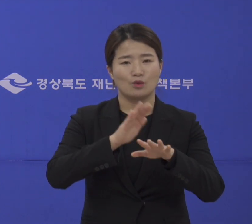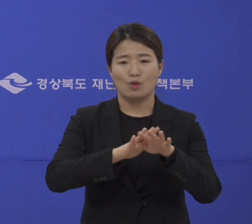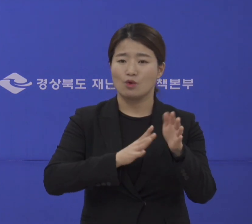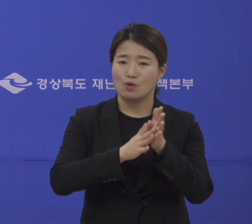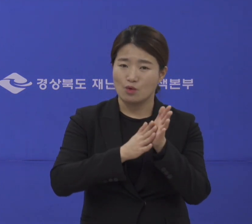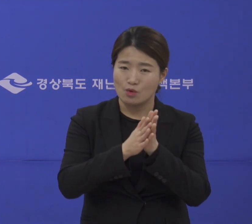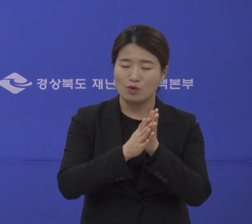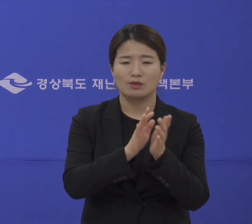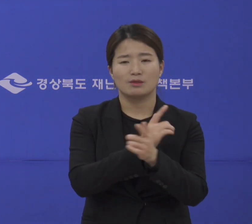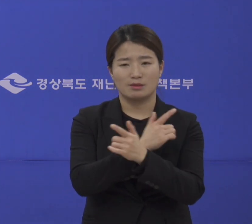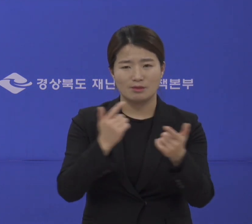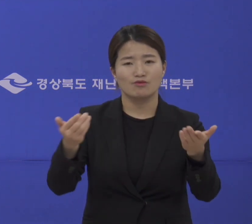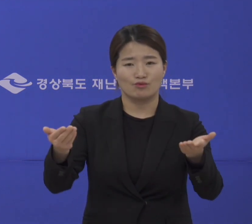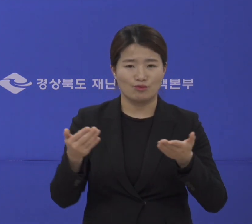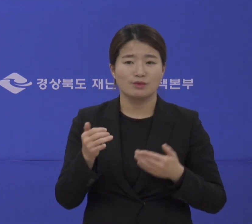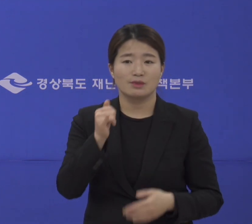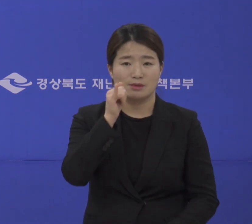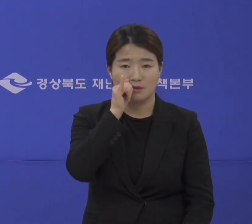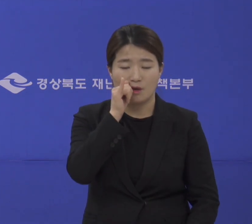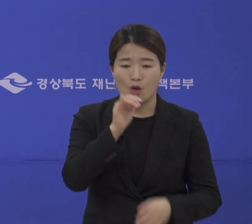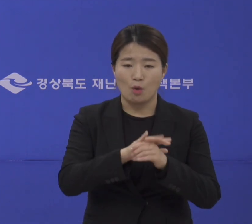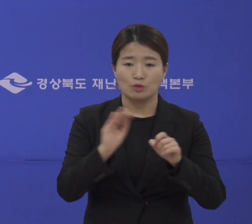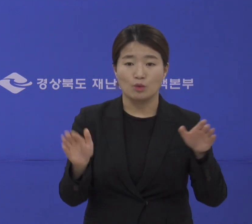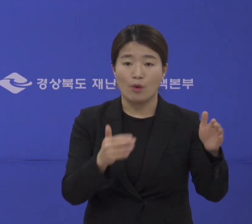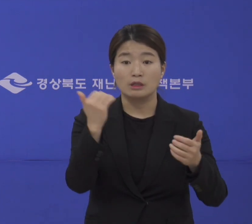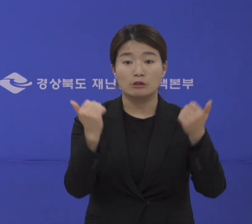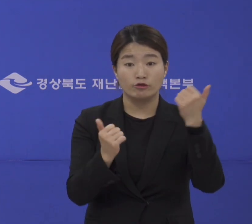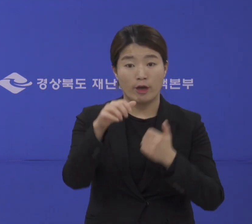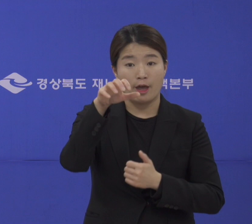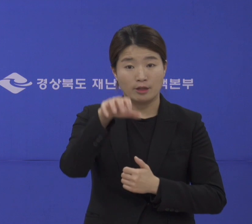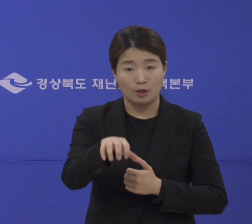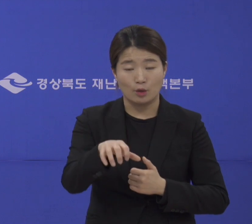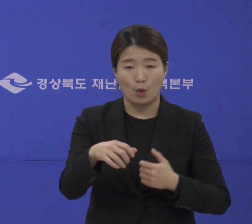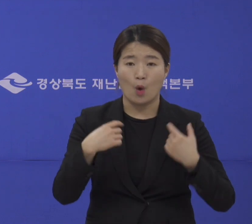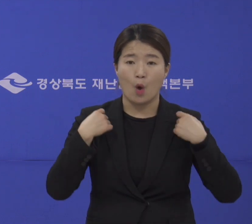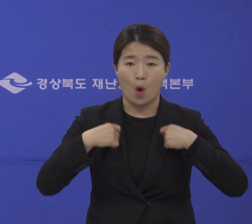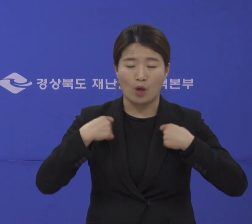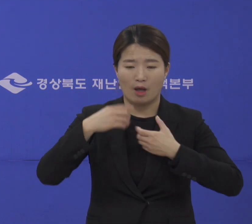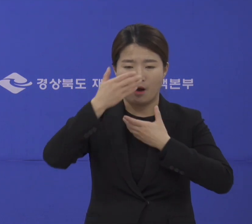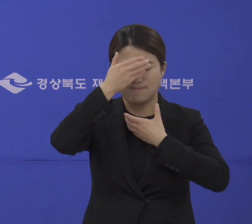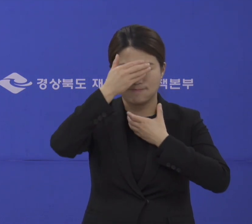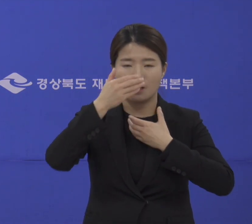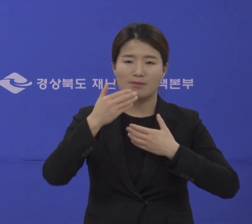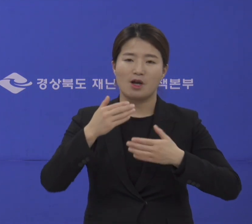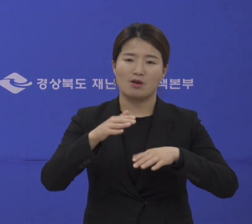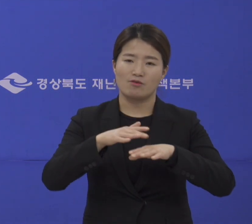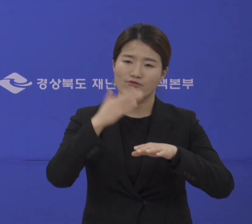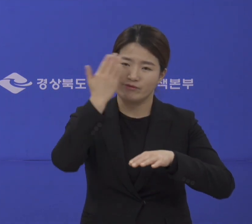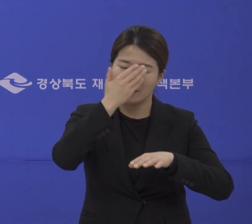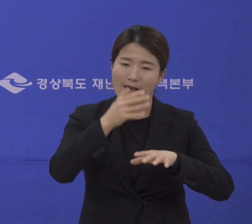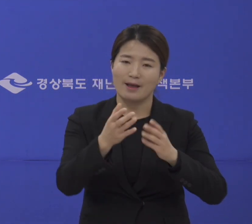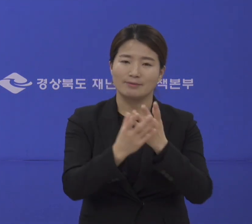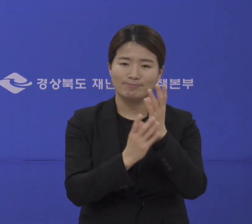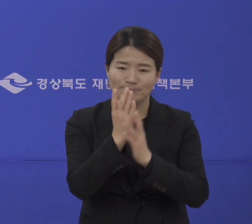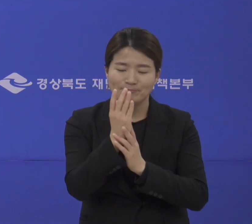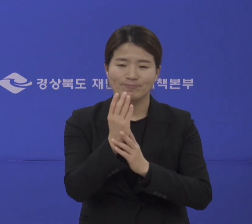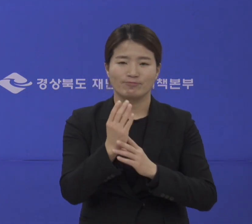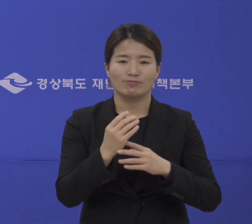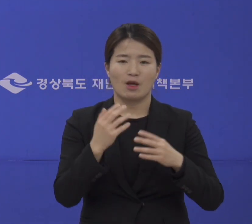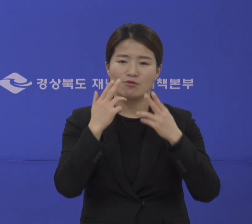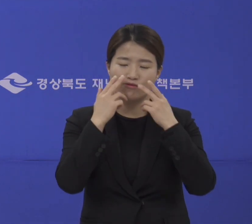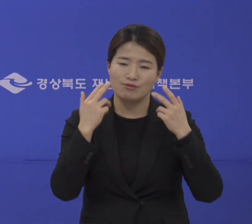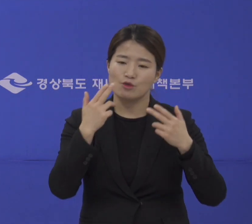품목이 있었습니다. 경상북도 의회에서도 방호복, 방호세트, 위생장갑, 의료용